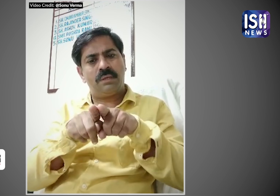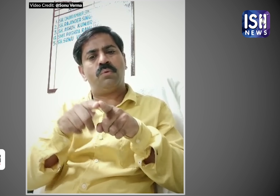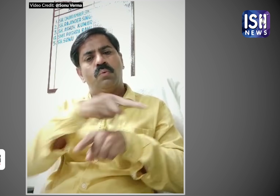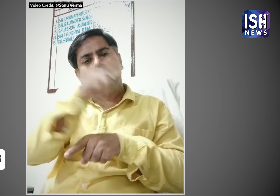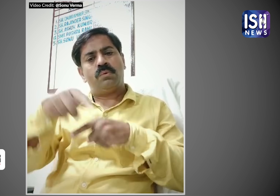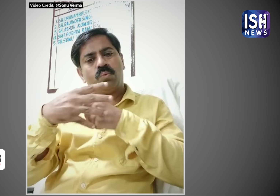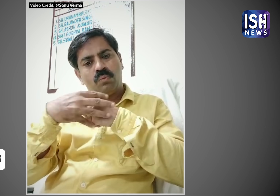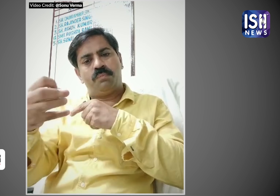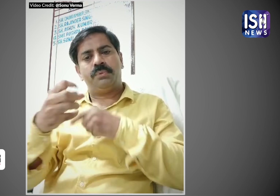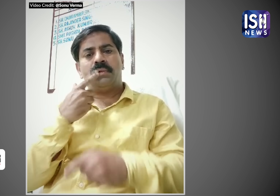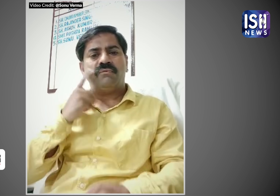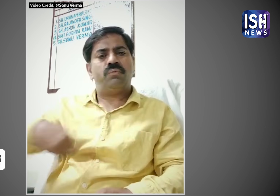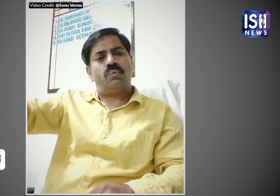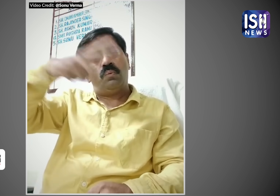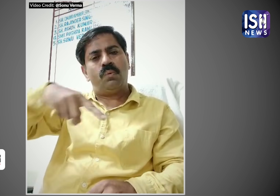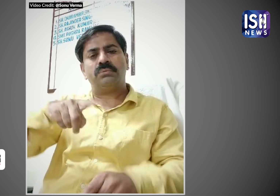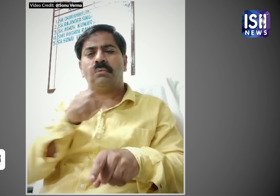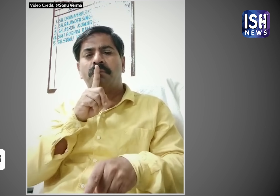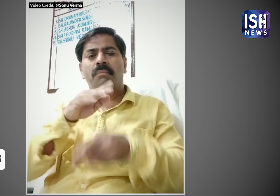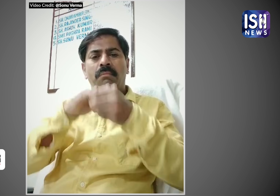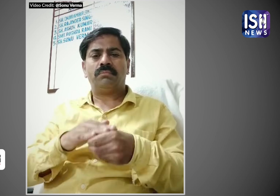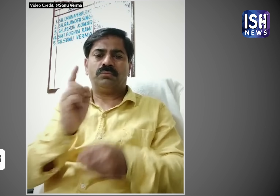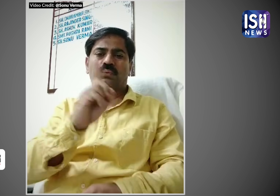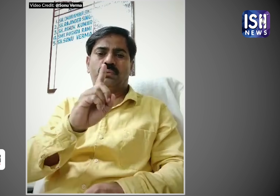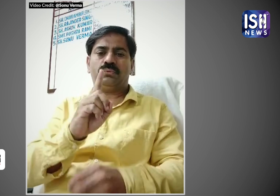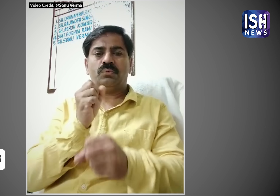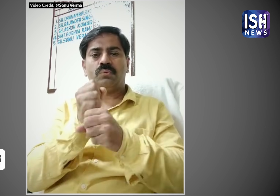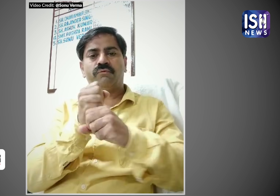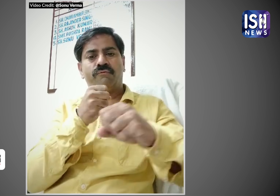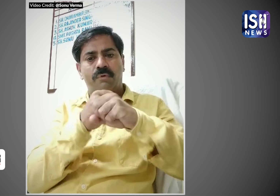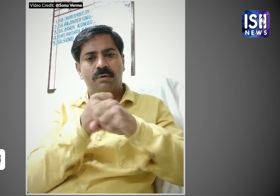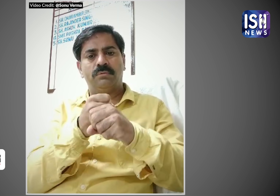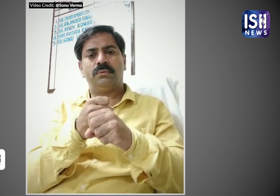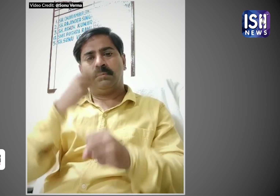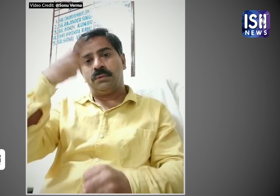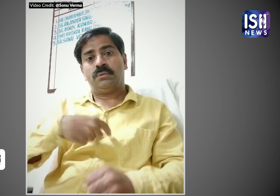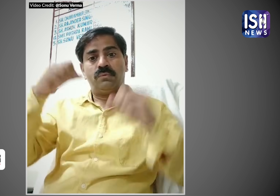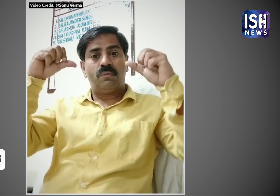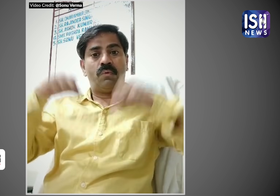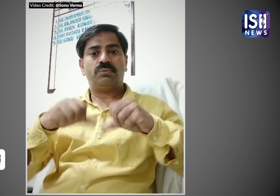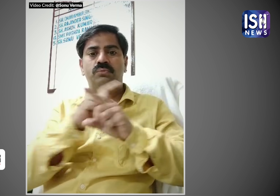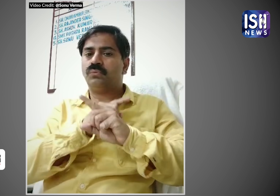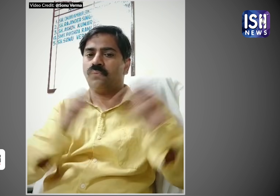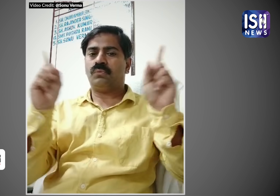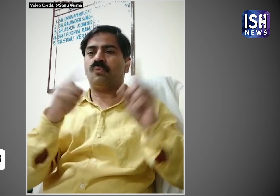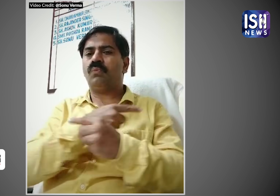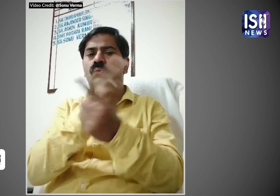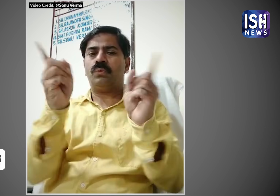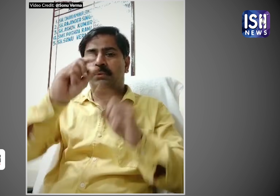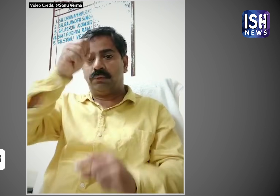उसी तरह आप सभी deaf को भी अपने अधिकारों के लिए लड़ने की जरूरत है ना कि चुप बेटने की डेफ व्यक्ति को हानी नहीं होनी